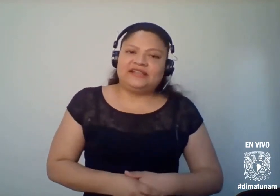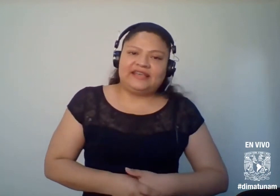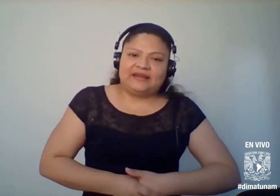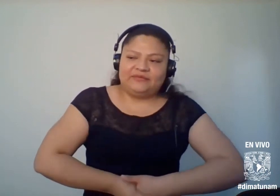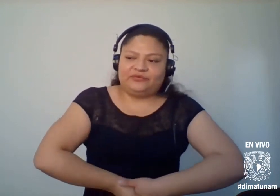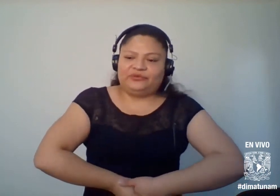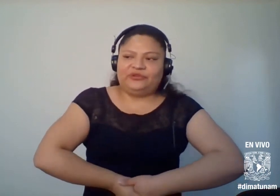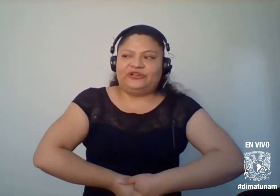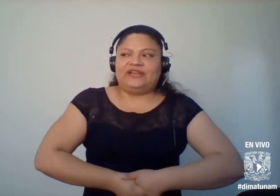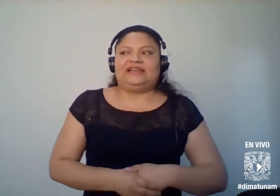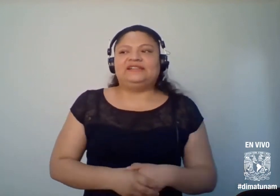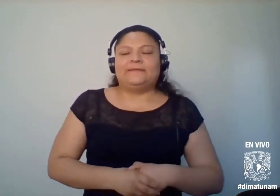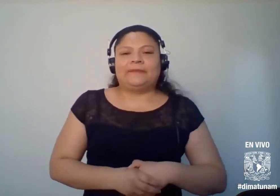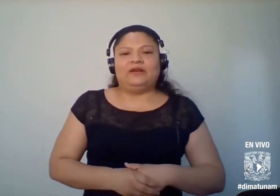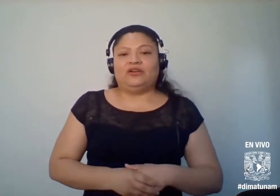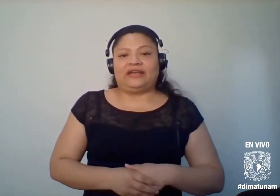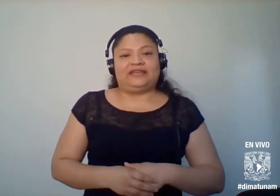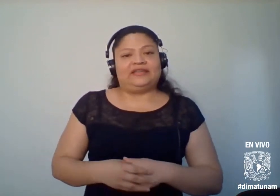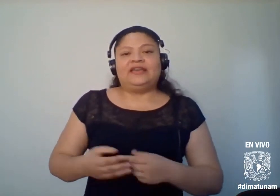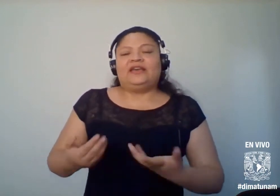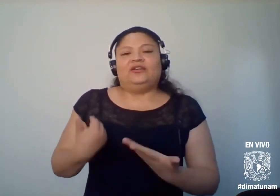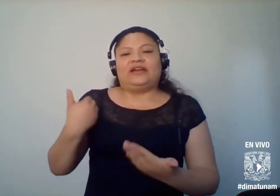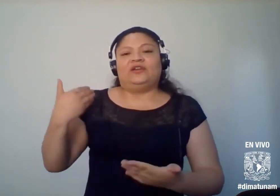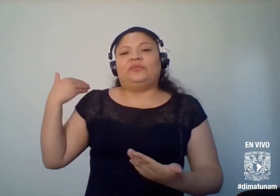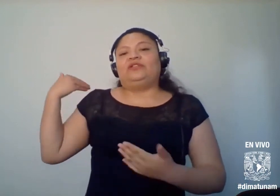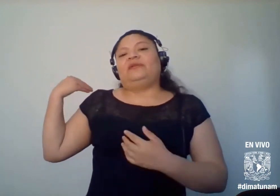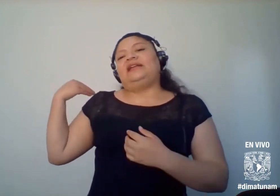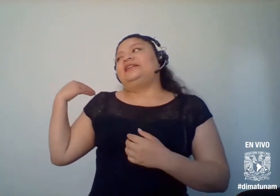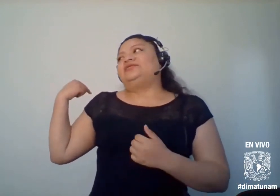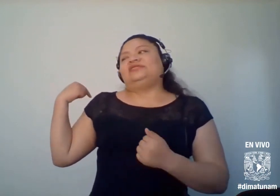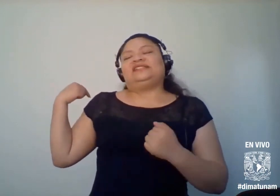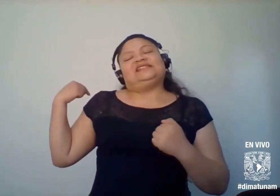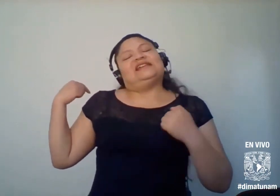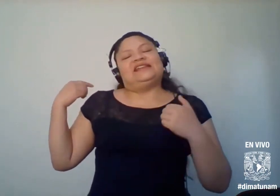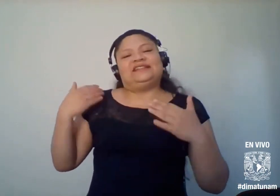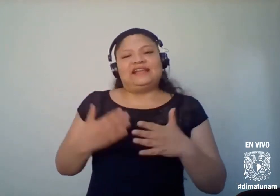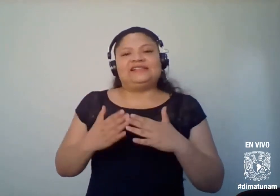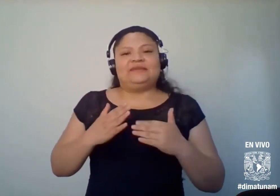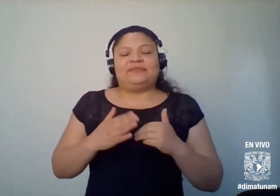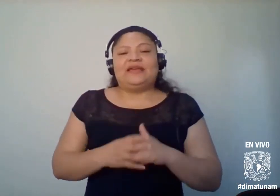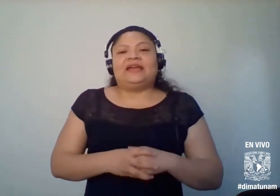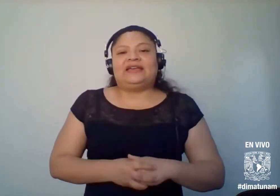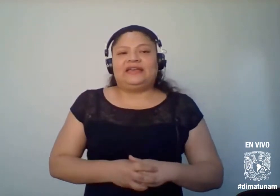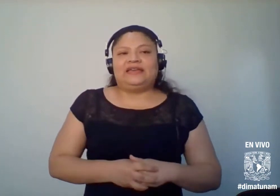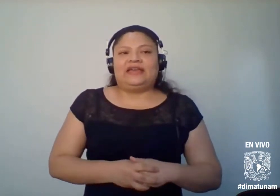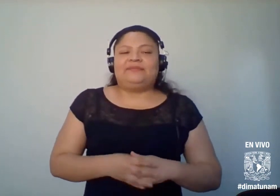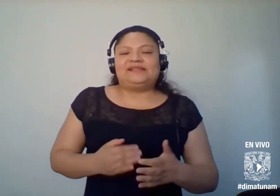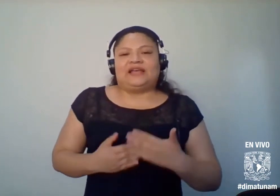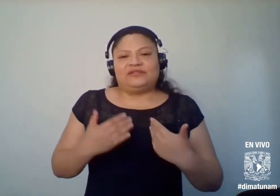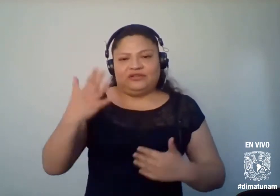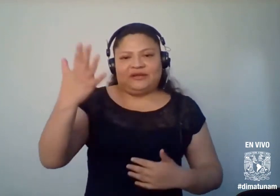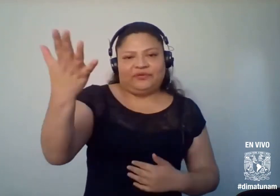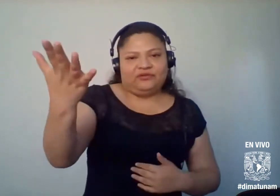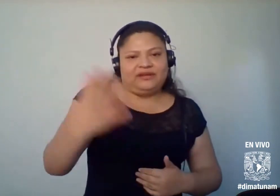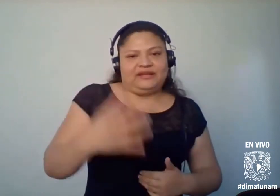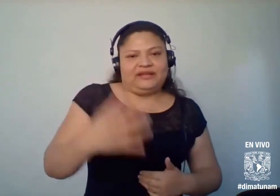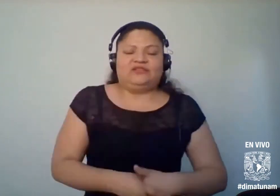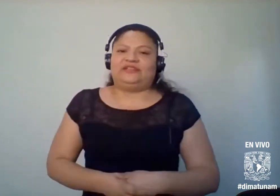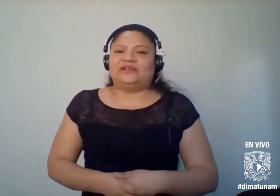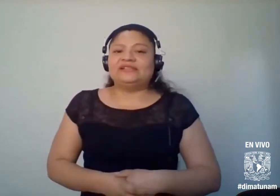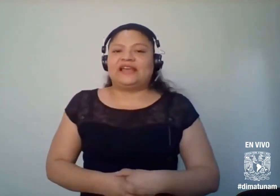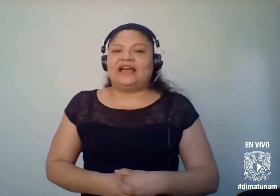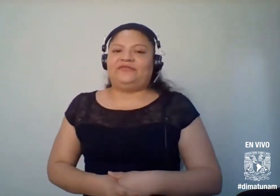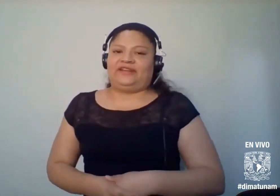Ellos dicen que el futuro es lo que no puedo ver, entonces está hacia atrás, y el pasado es lo que puedo ver y